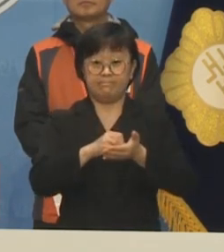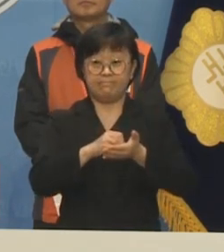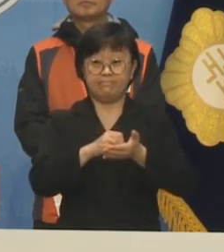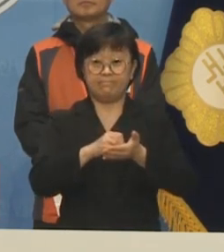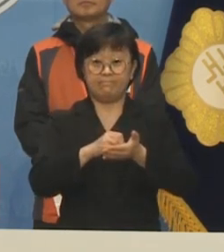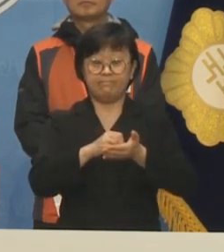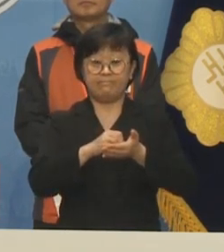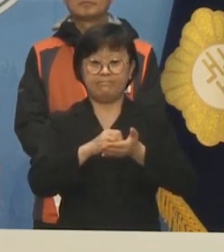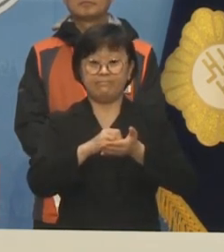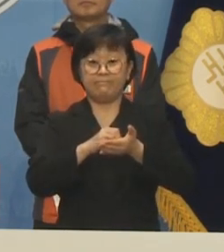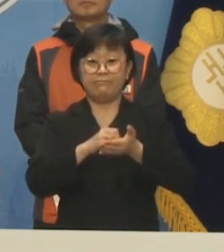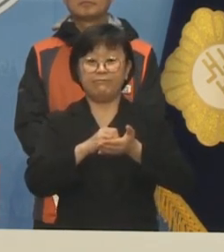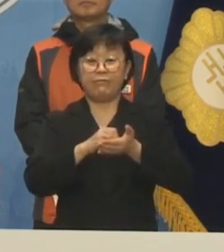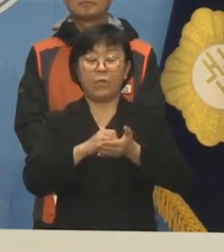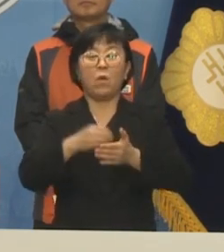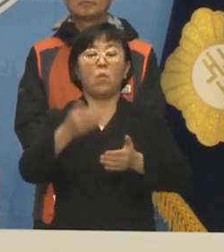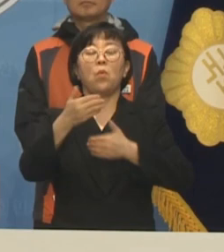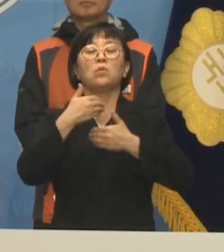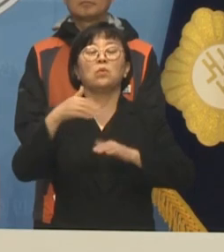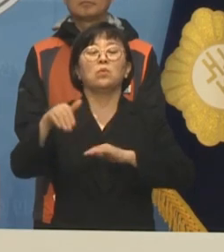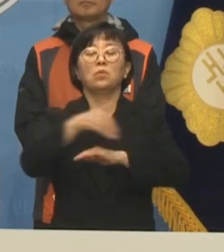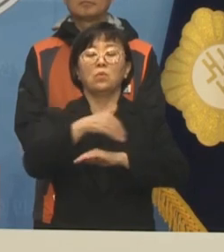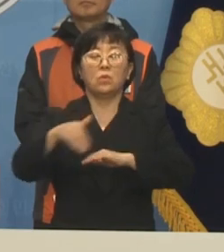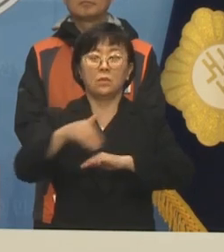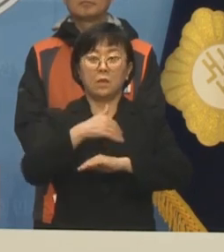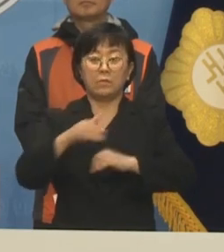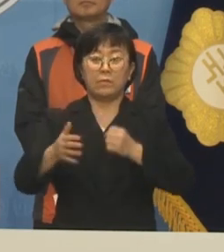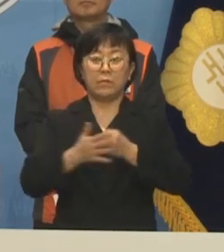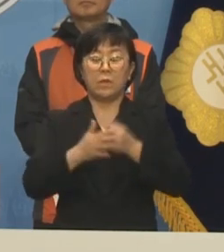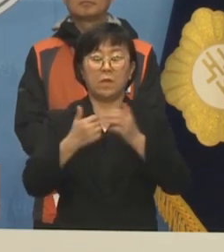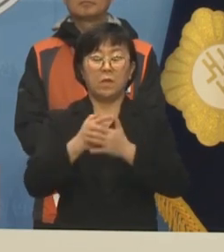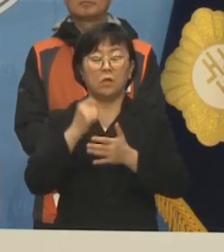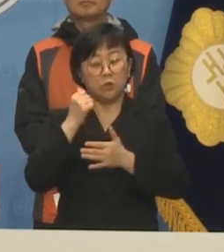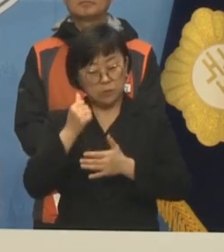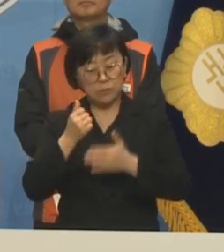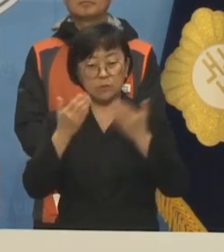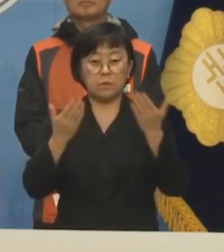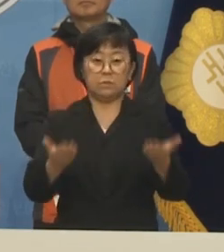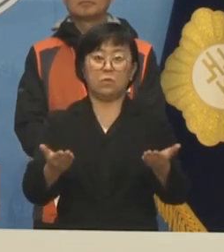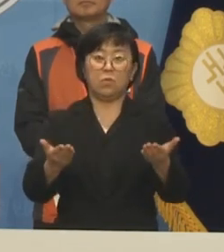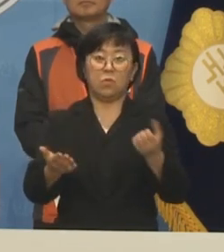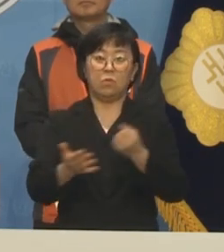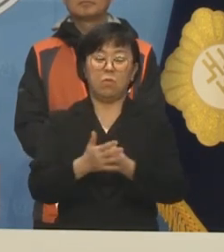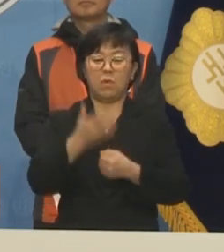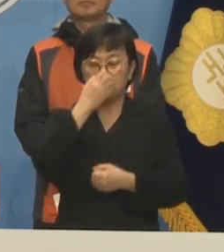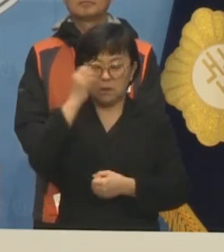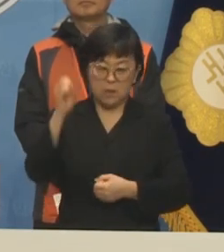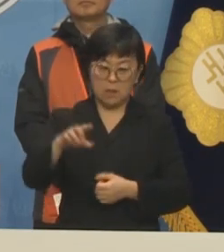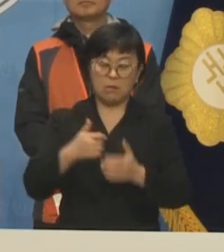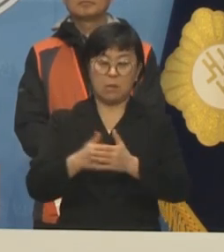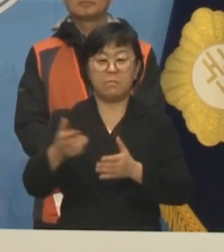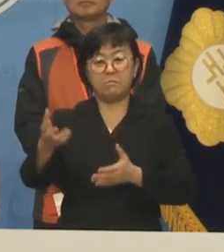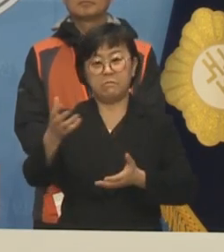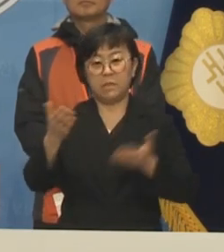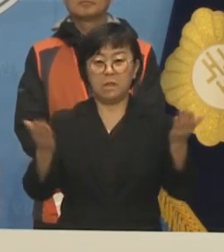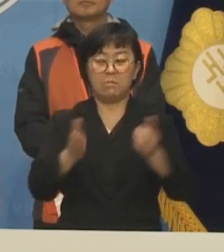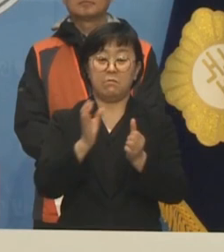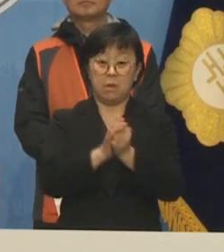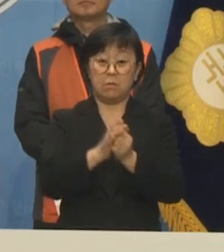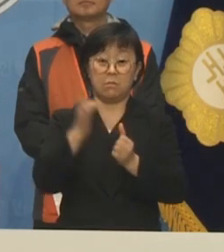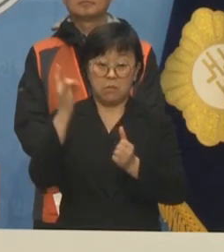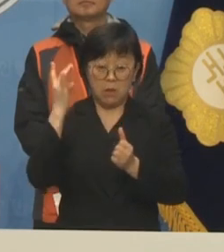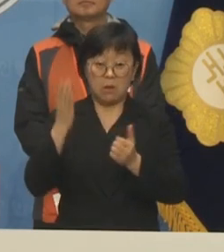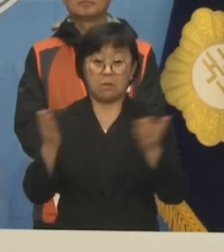도로 고속도로에 다니시다 보면 졸음쉼터, 번면 이런 쓰레기 줍기를 하고 있습니다. 저희들이